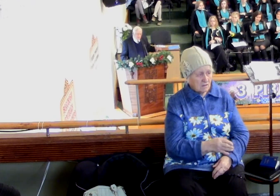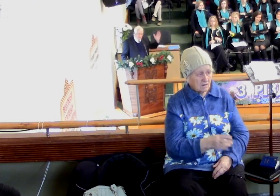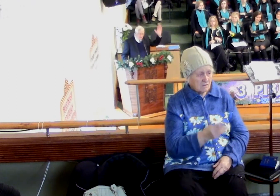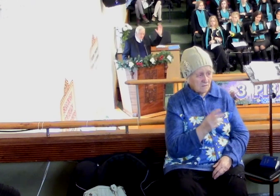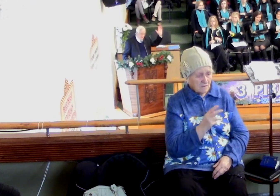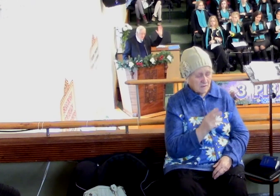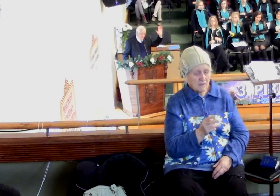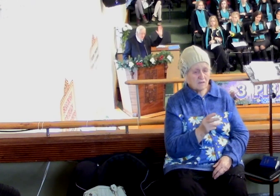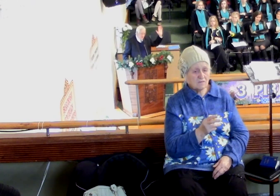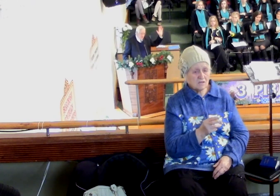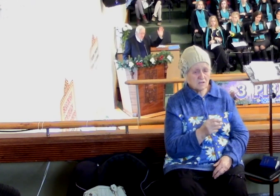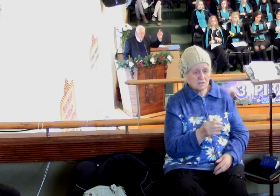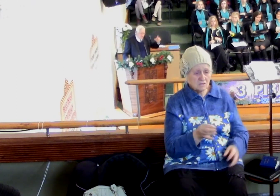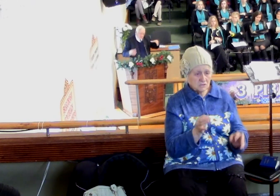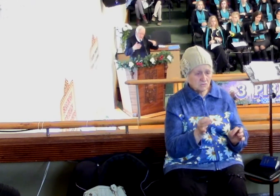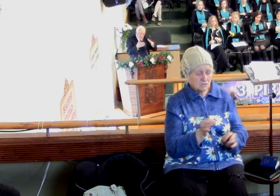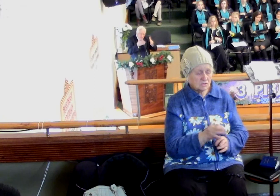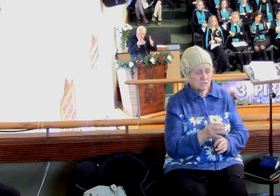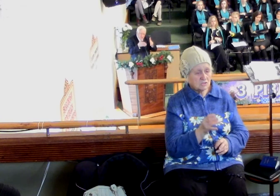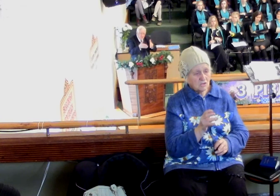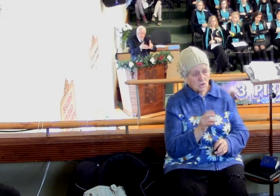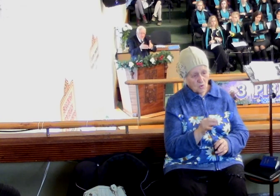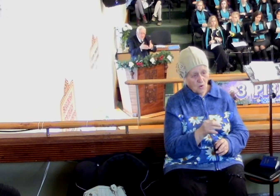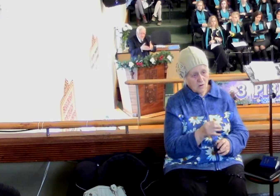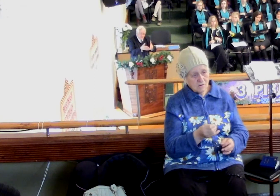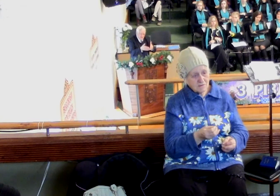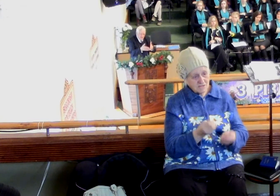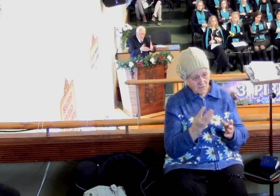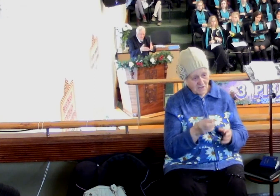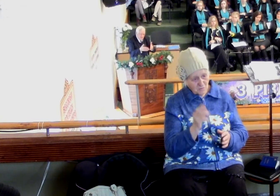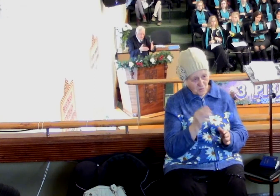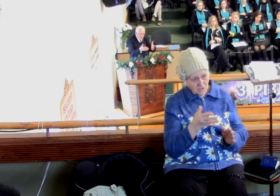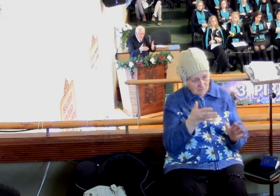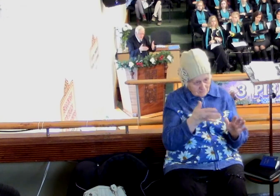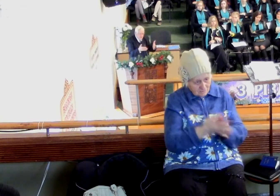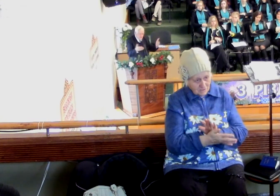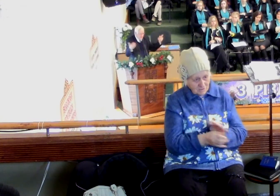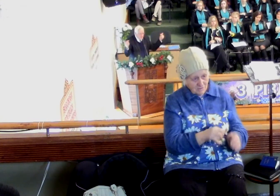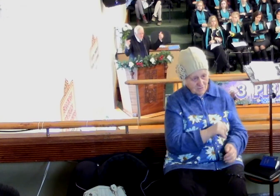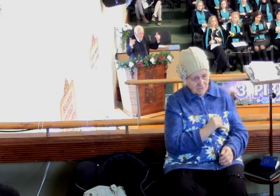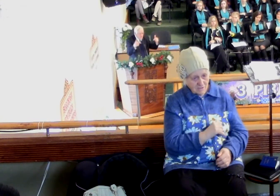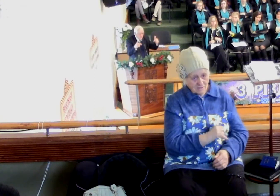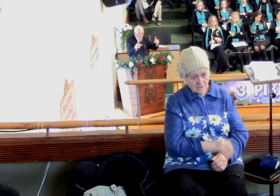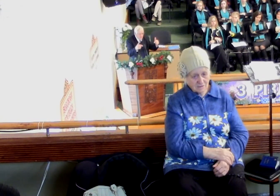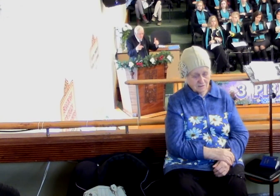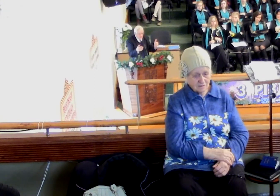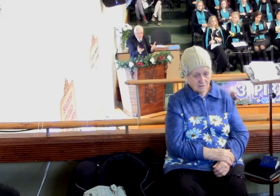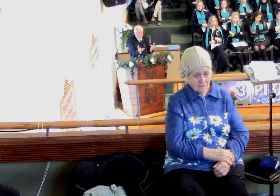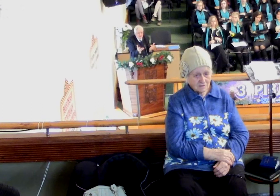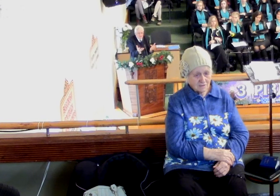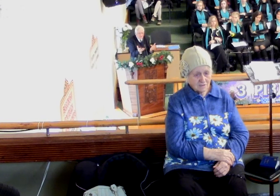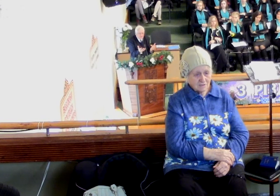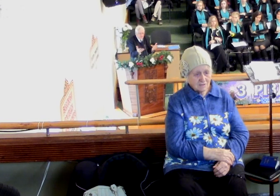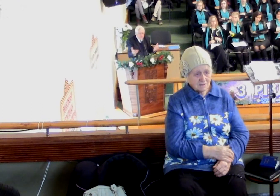не видят текста. Но однажды свет проник в их сердце через ворота слуха.